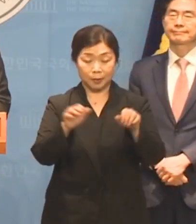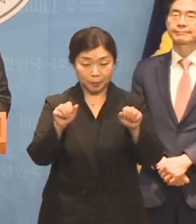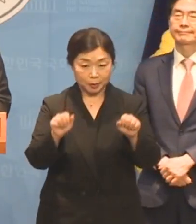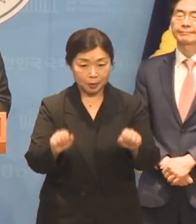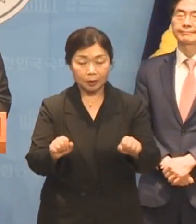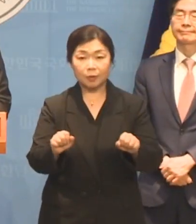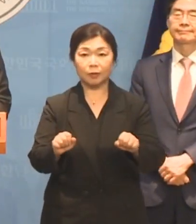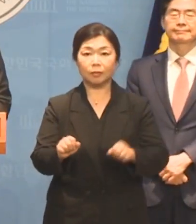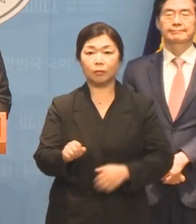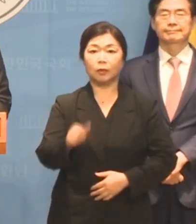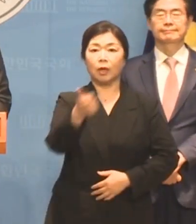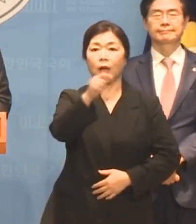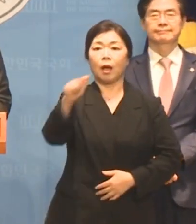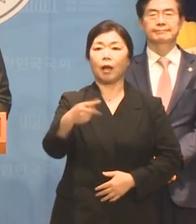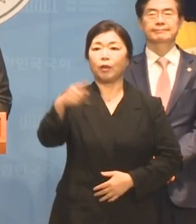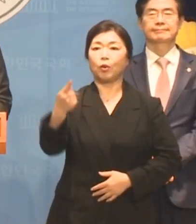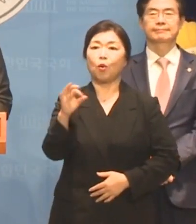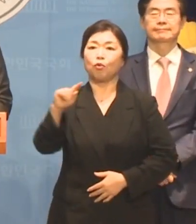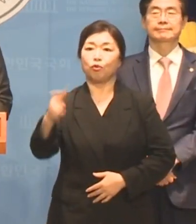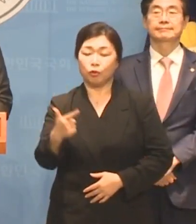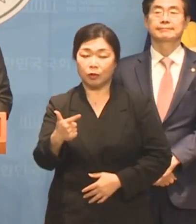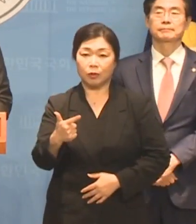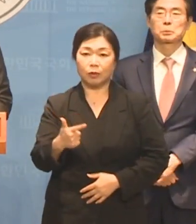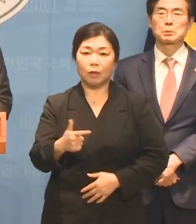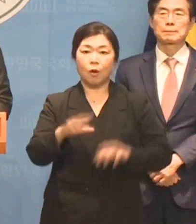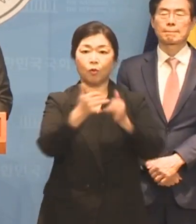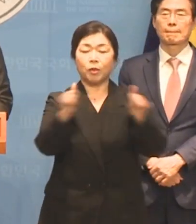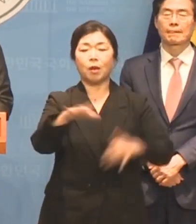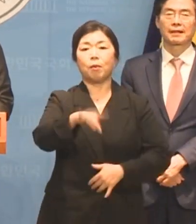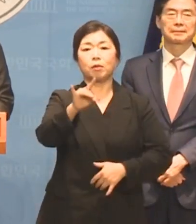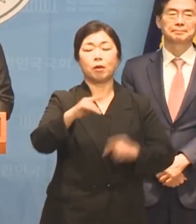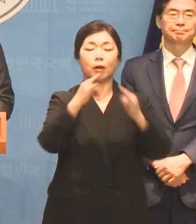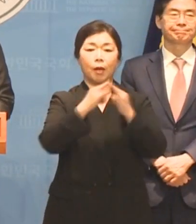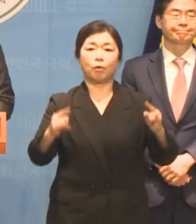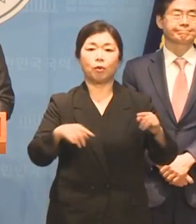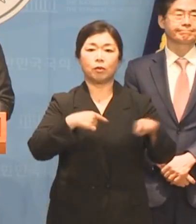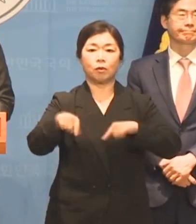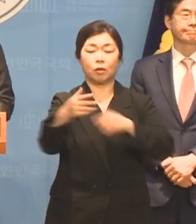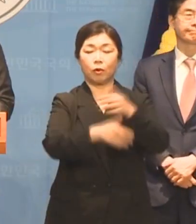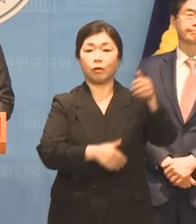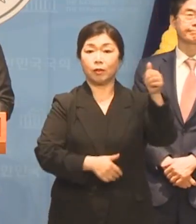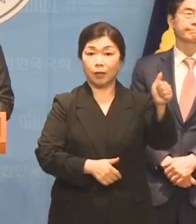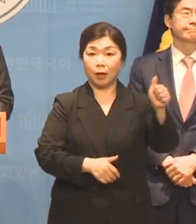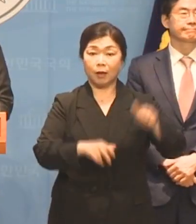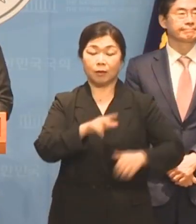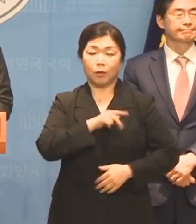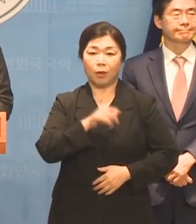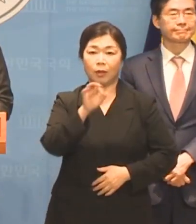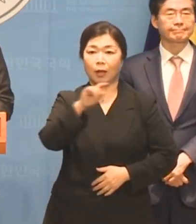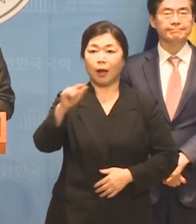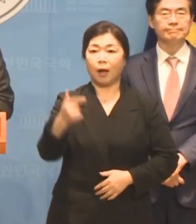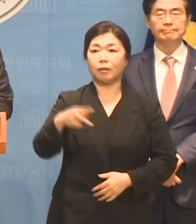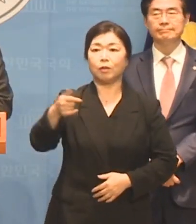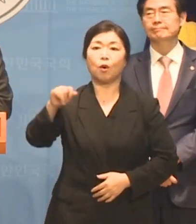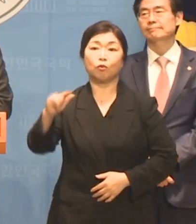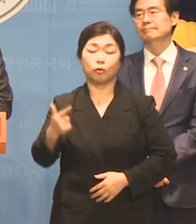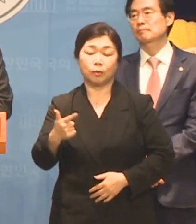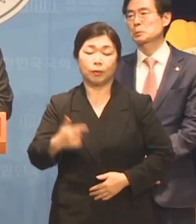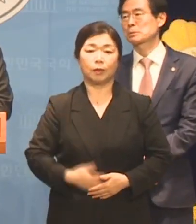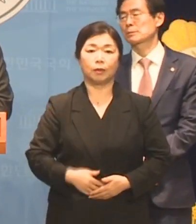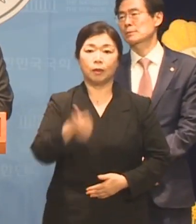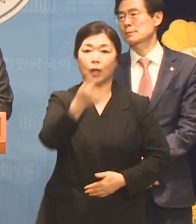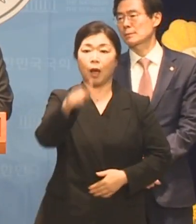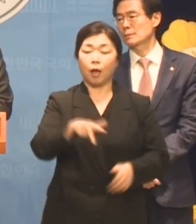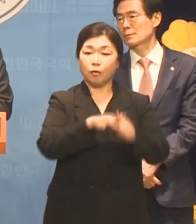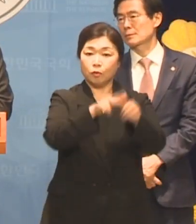안녕하십니까. 한동훈 국민먼저 캠프 정책위원장 국회의원 안상훈입니다. 한동훈